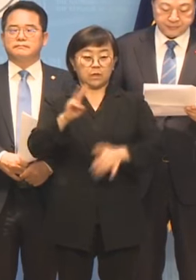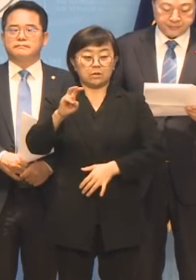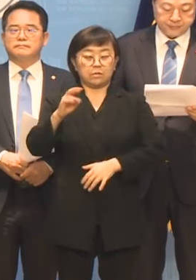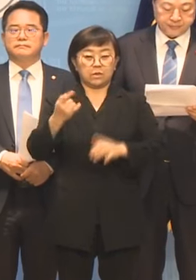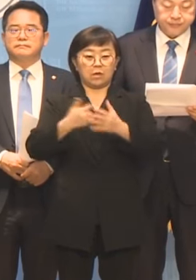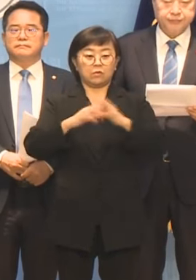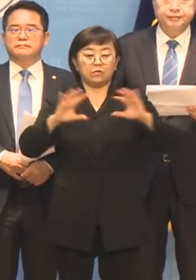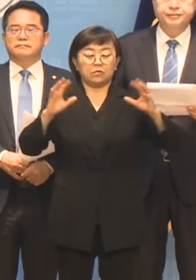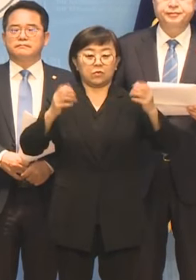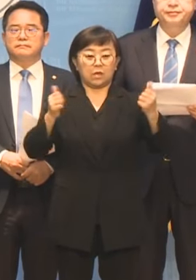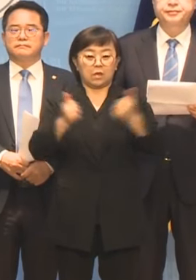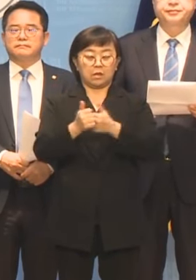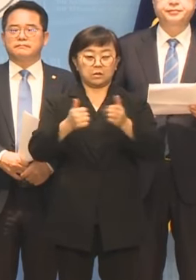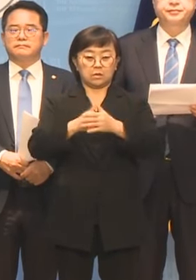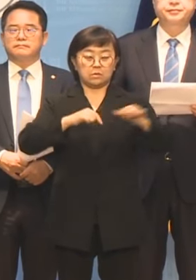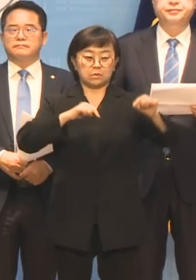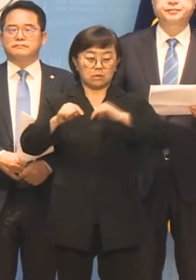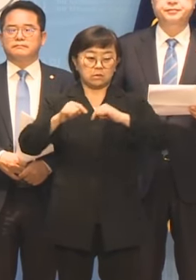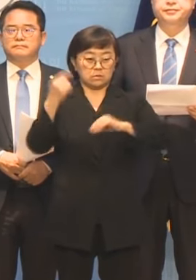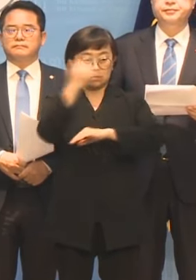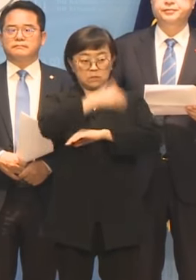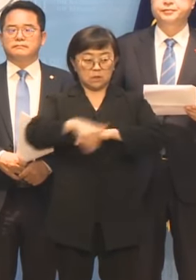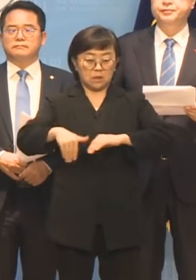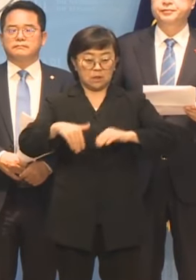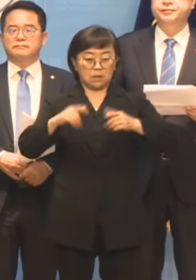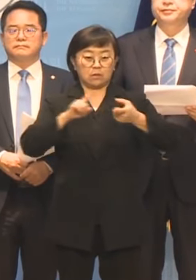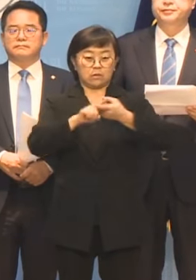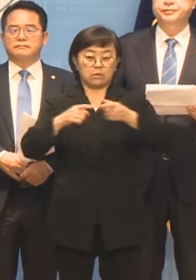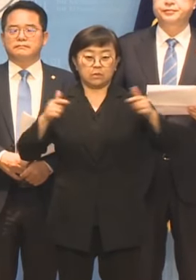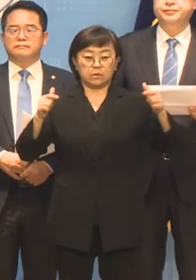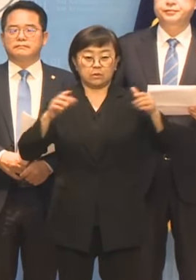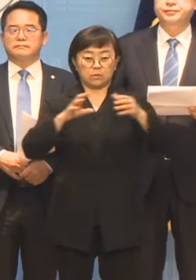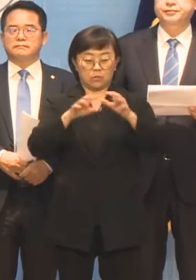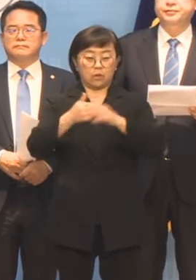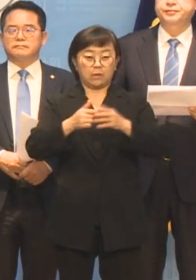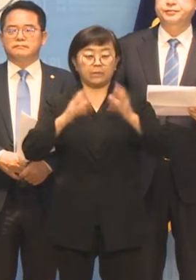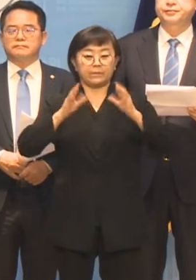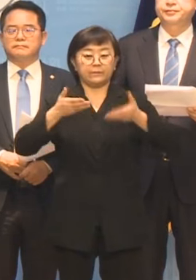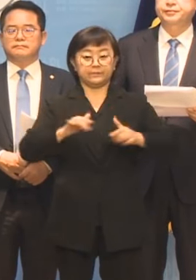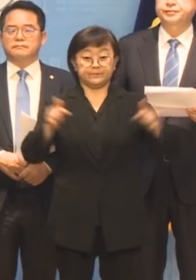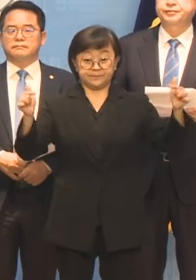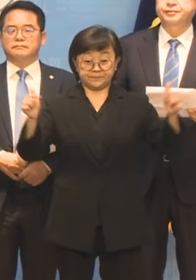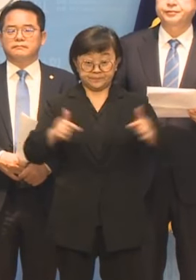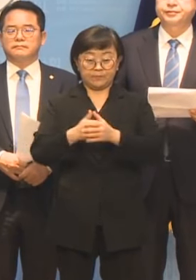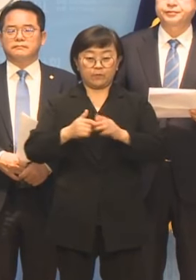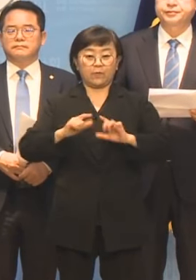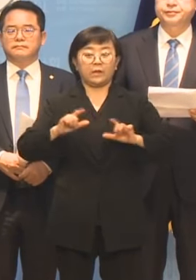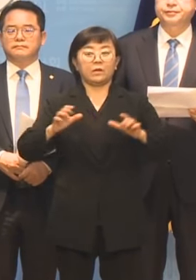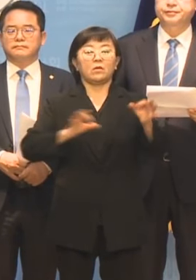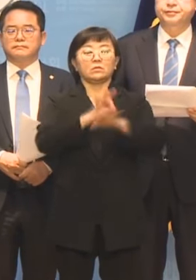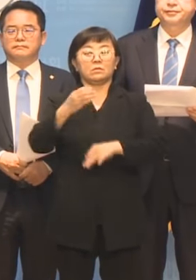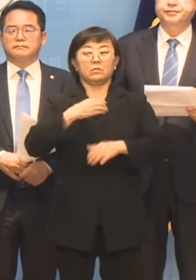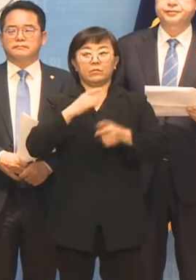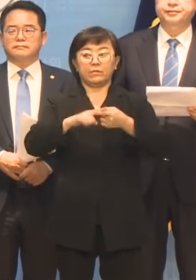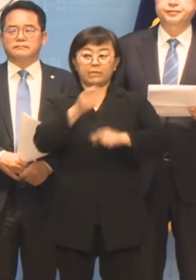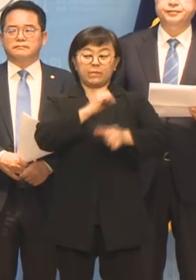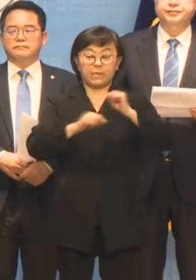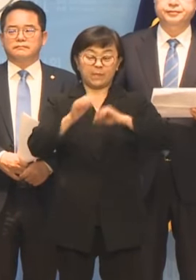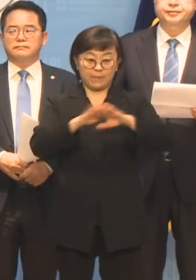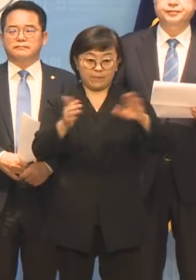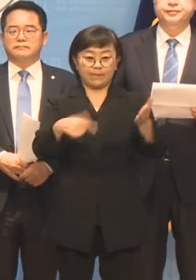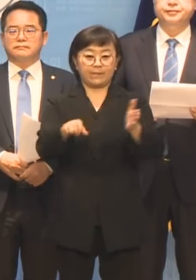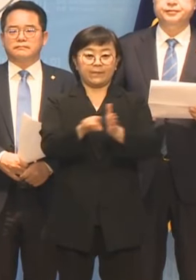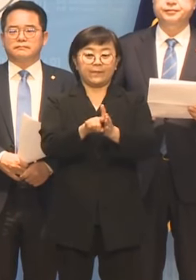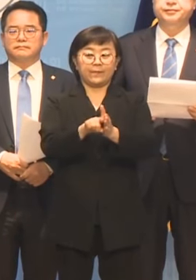국회에서 정책연합을 통해 저출생, 기후위기, 경제위기 등에 적극적으로